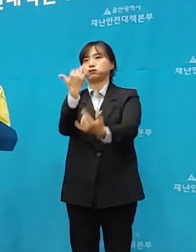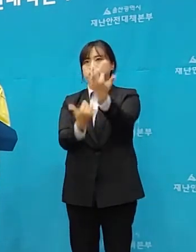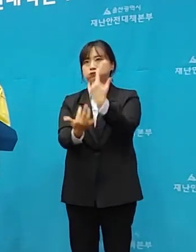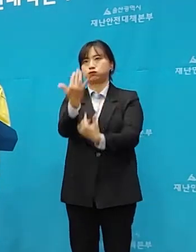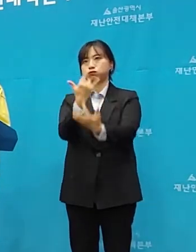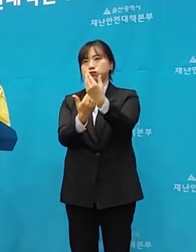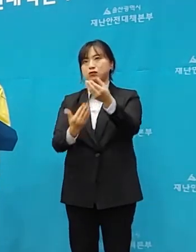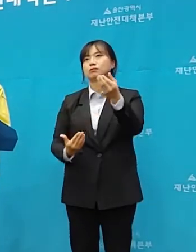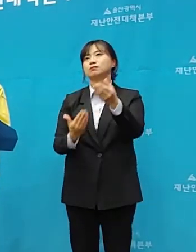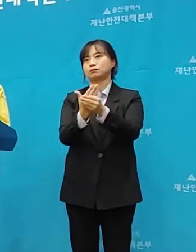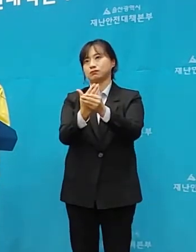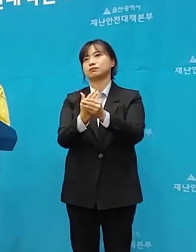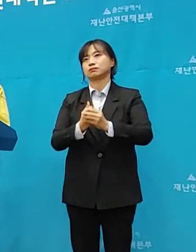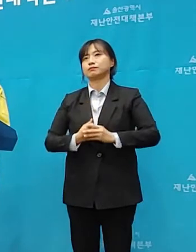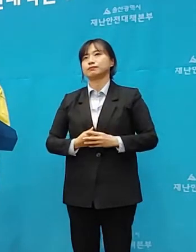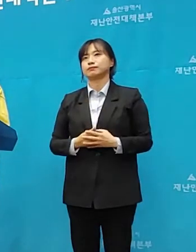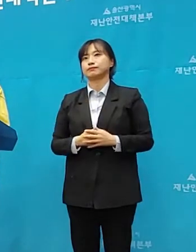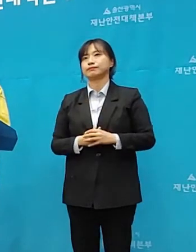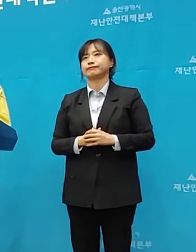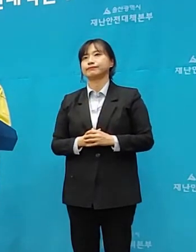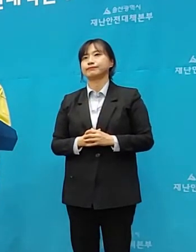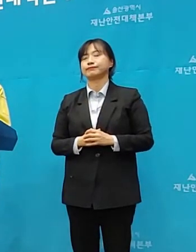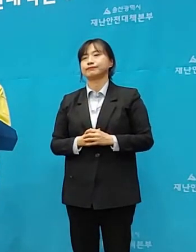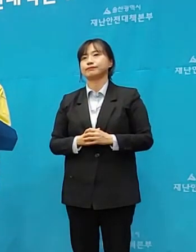자연 재난이 발생했습니다.